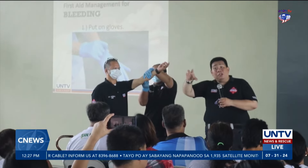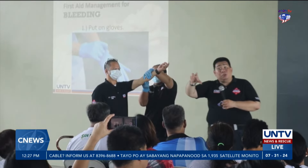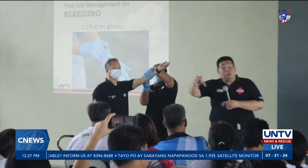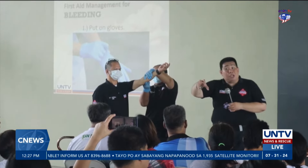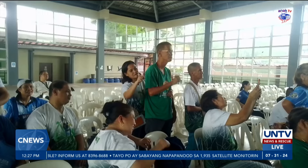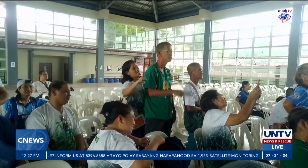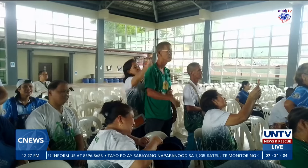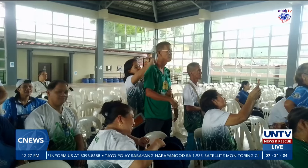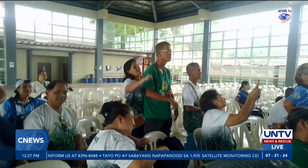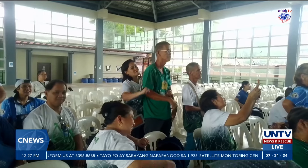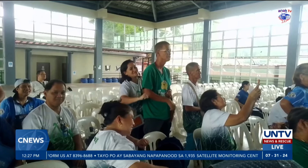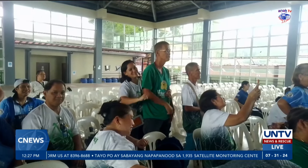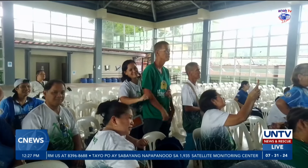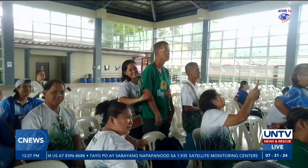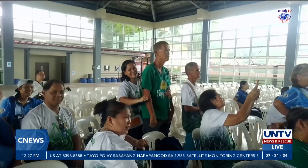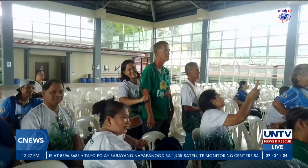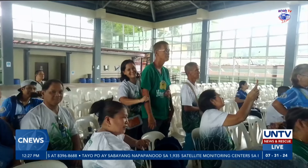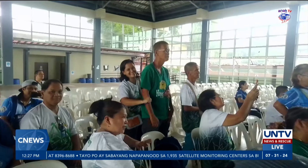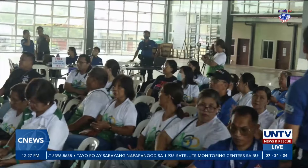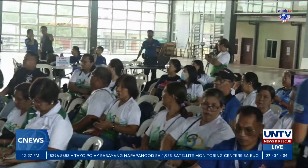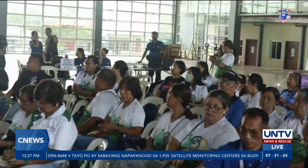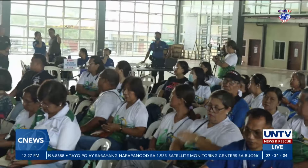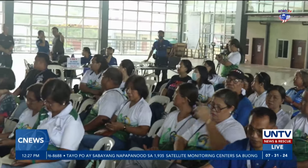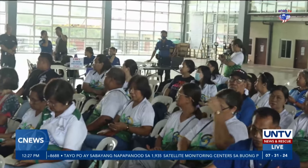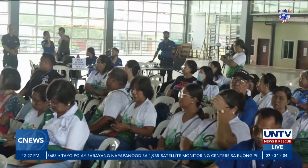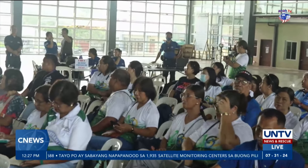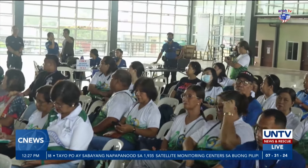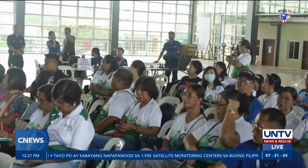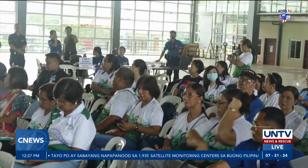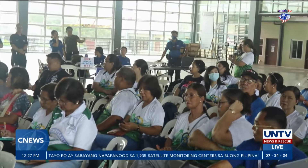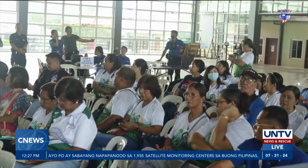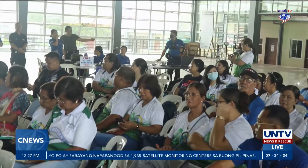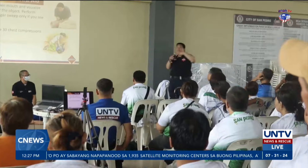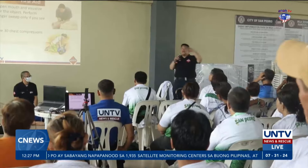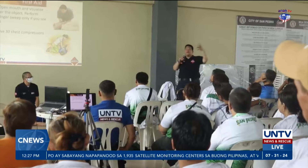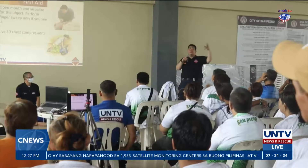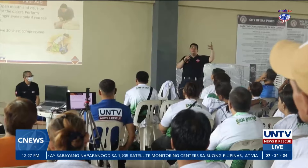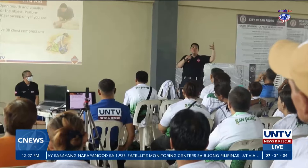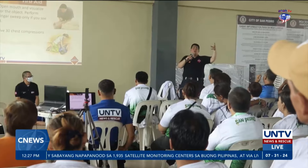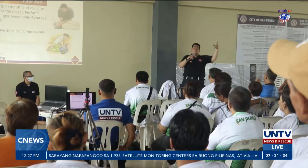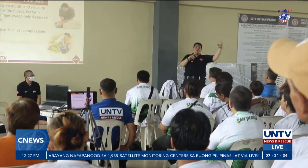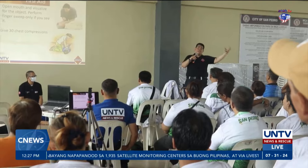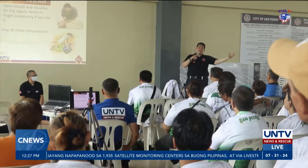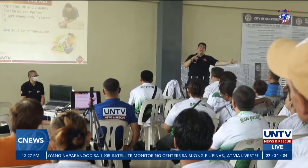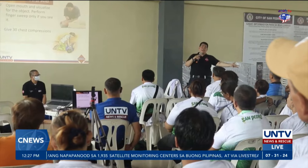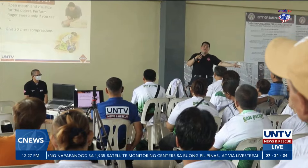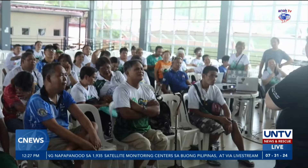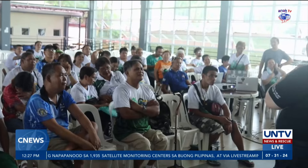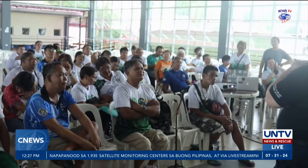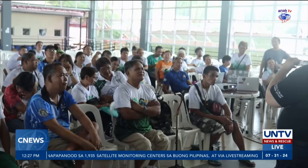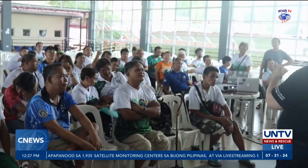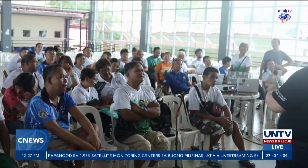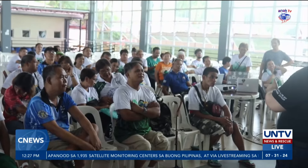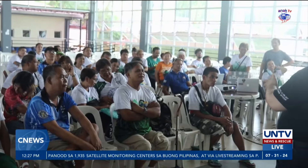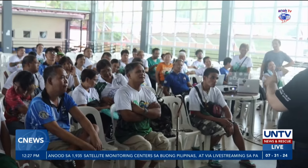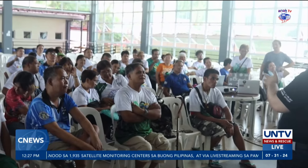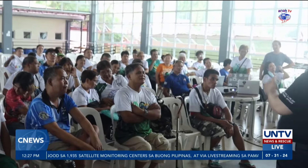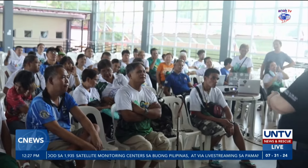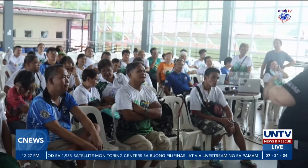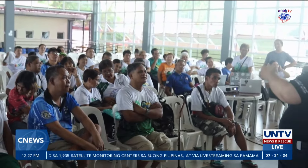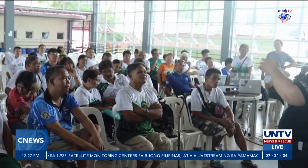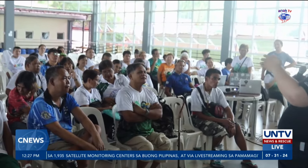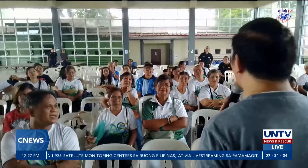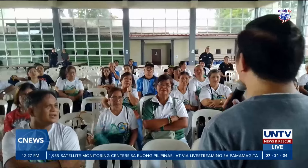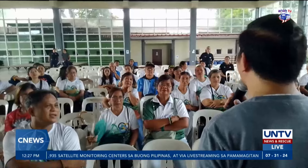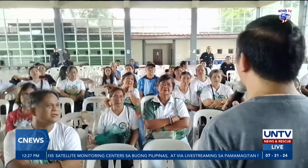aid training kasabay ng PWD celebration ngayong buwan ng Hulyo. At mahigit 60 PWDs ang nakilahok